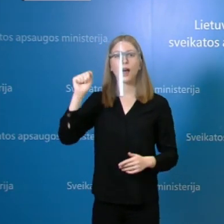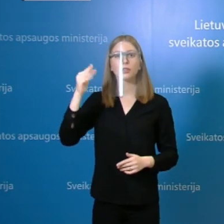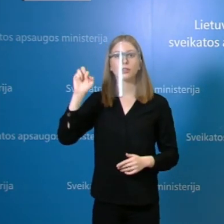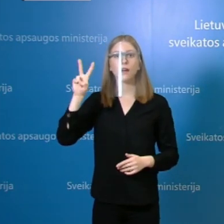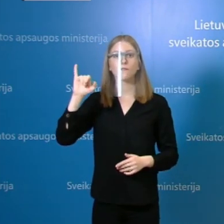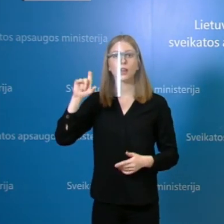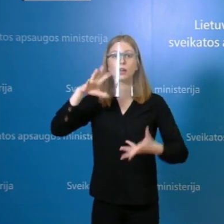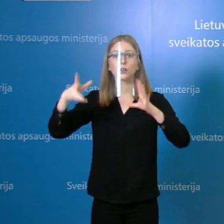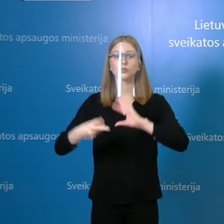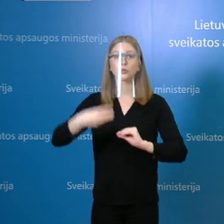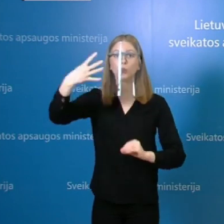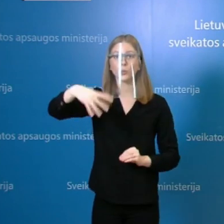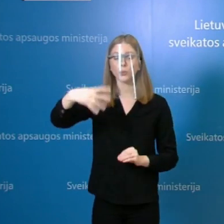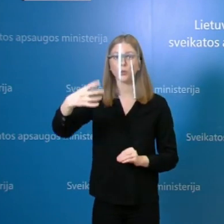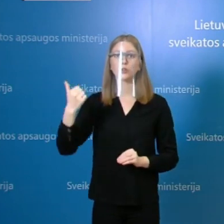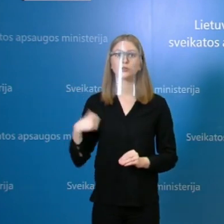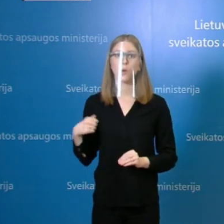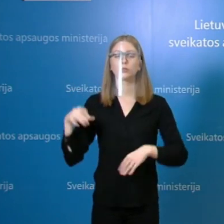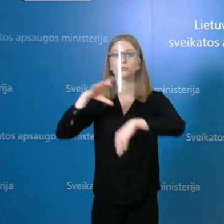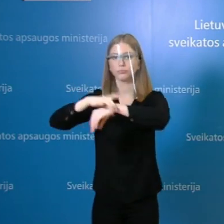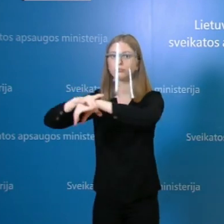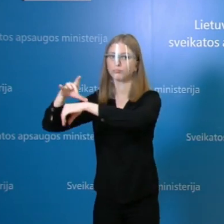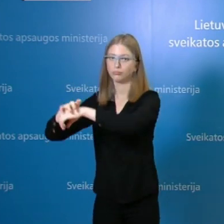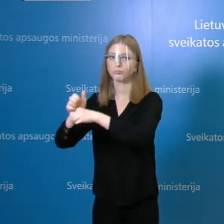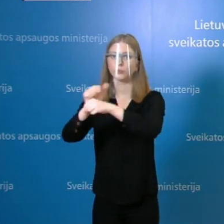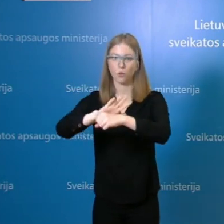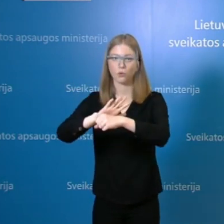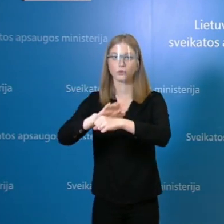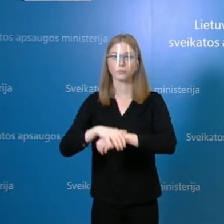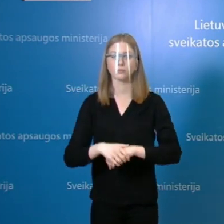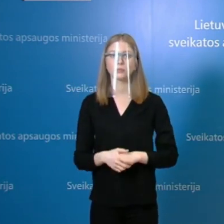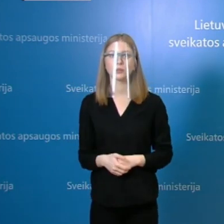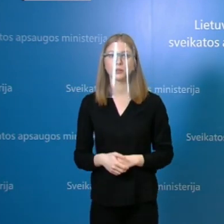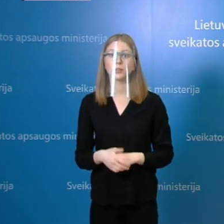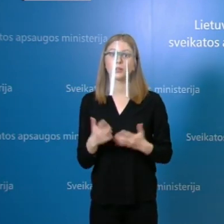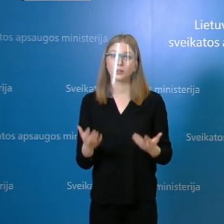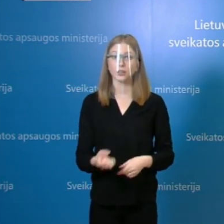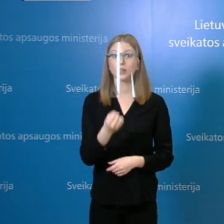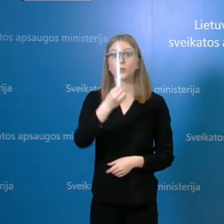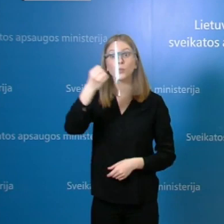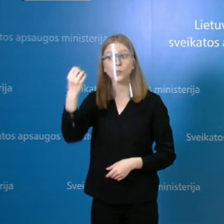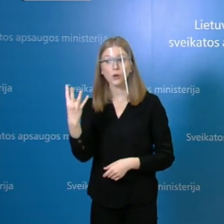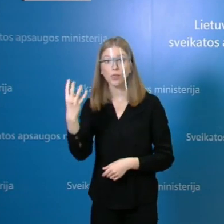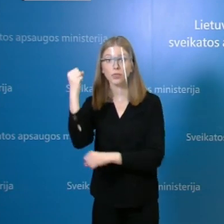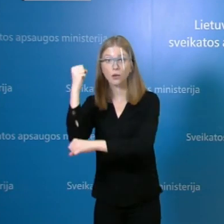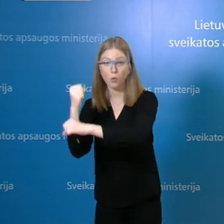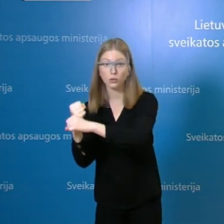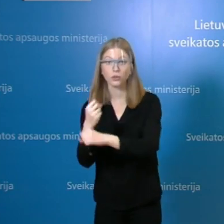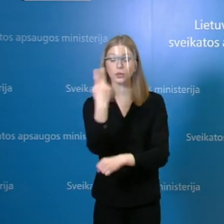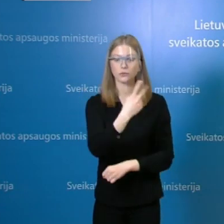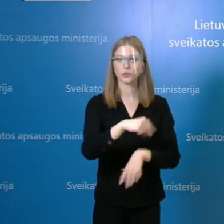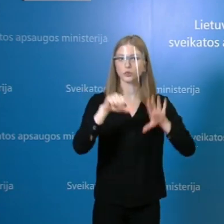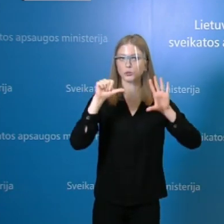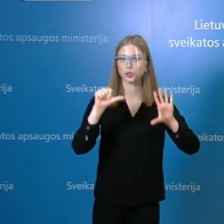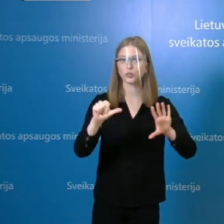40 asmenų, kuriems nustatytas teigiamas laboratorinio tyrimo rezultatas. Tai yra 14 darbuotojų ir 26